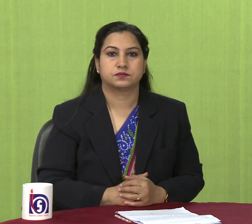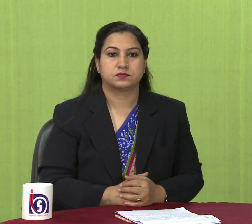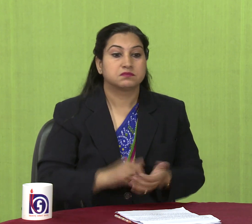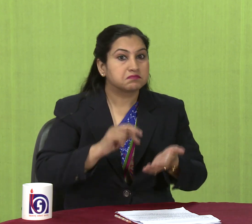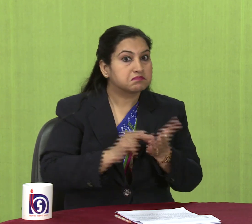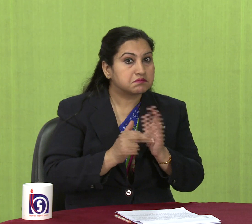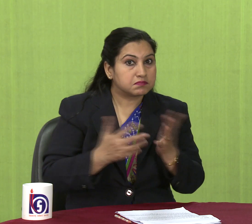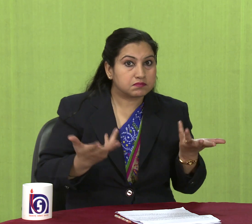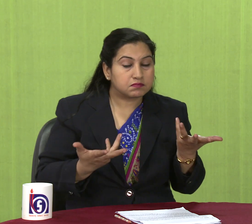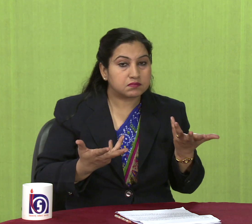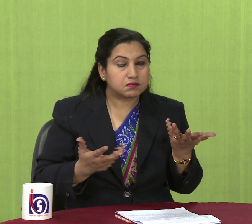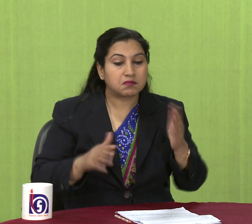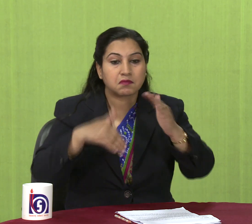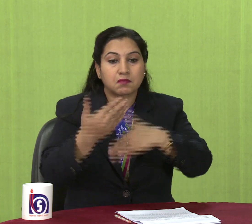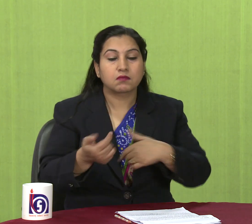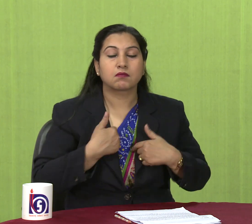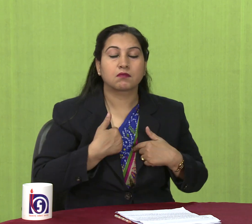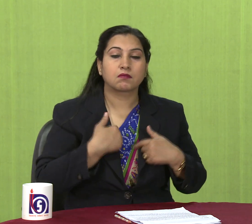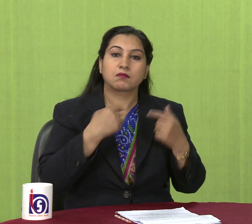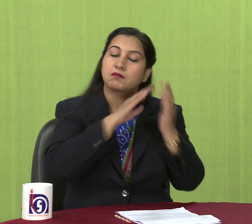फलस्वरूप मुझे नींद नहीं आती।